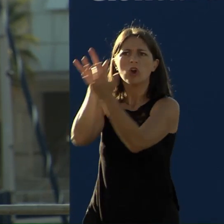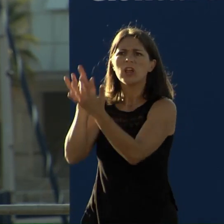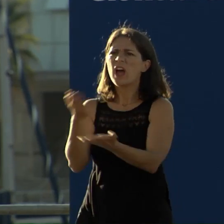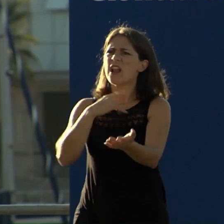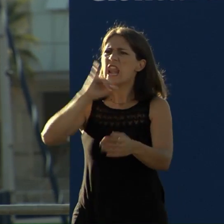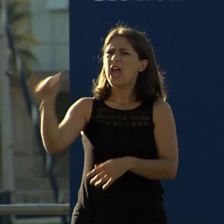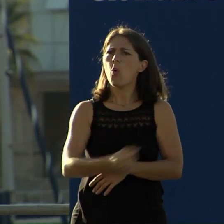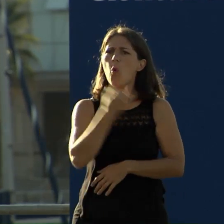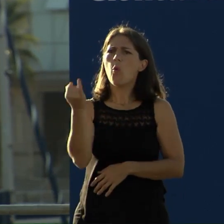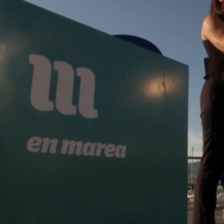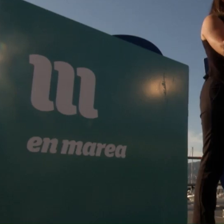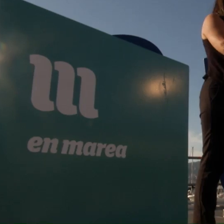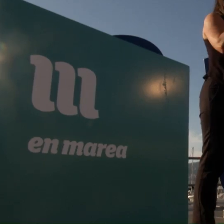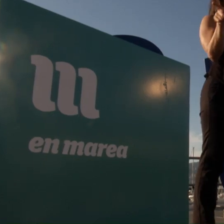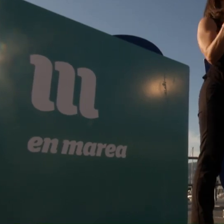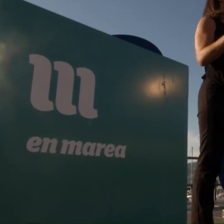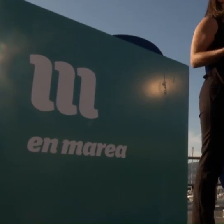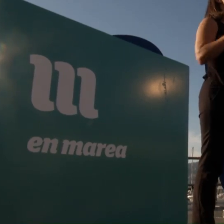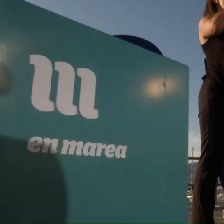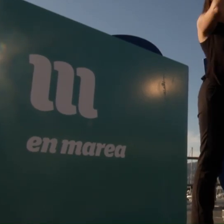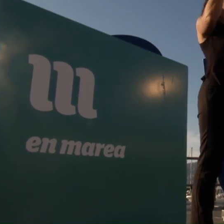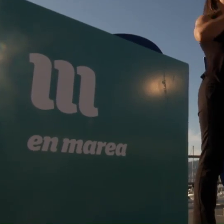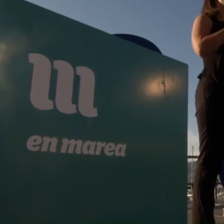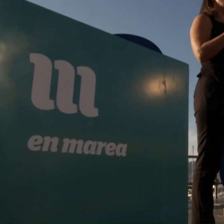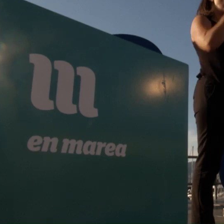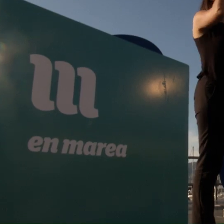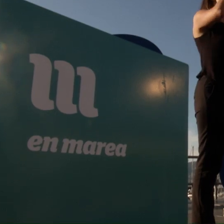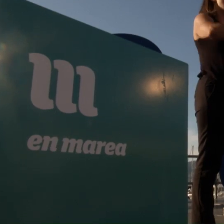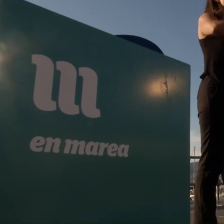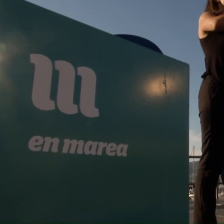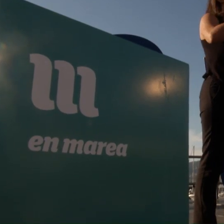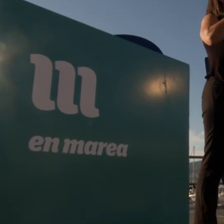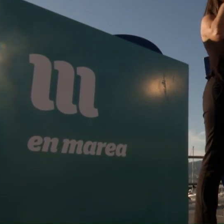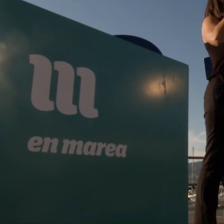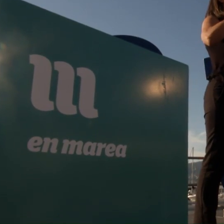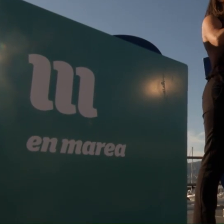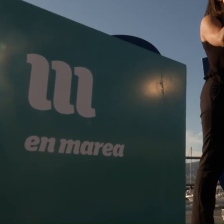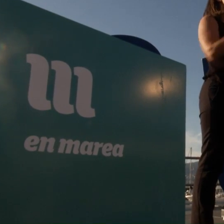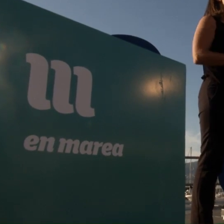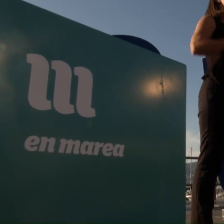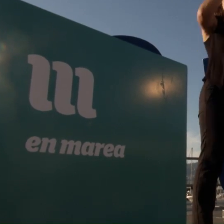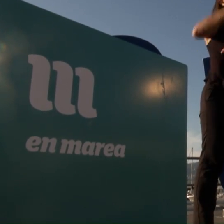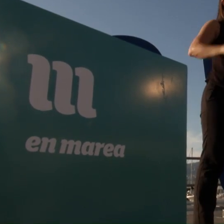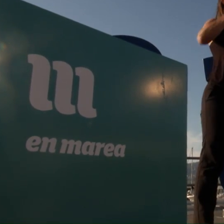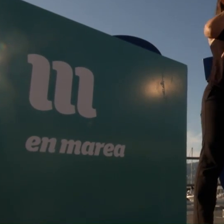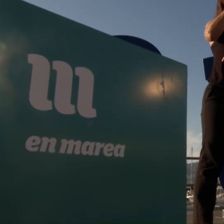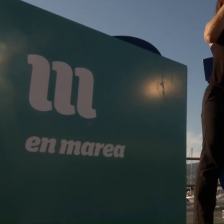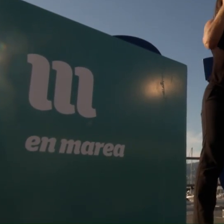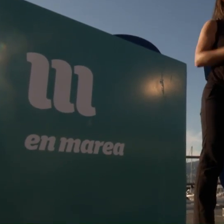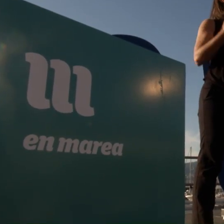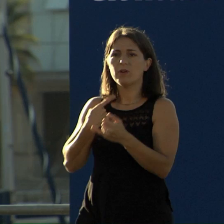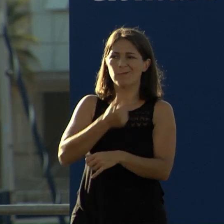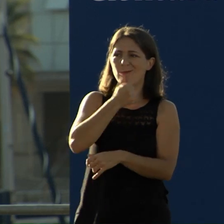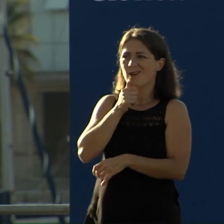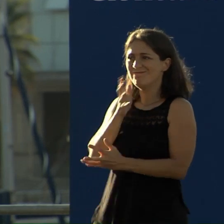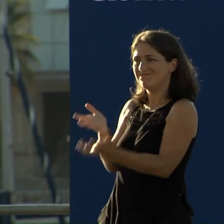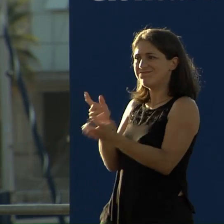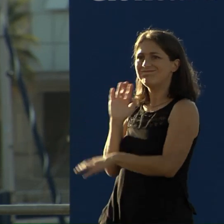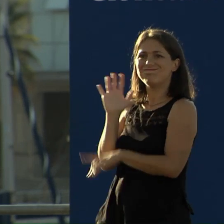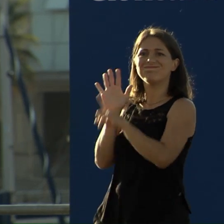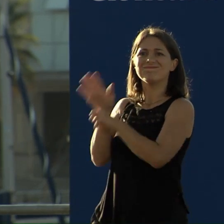lenguaje. Que sonaba diferente. Yo estuve aquí. Yo vi como Feijó, al que José Manuel llamaba